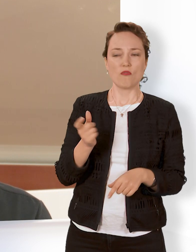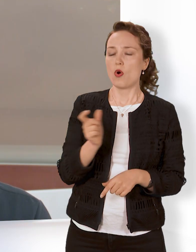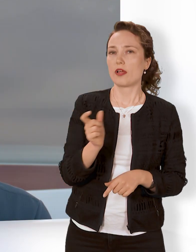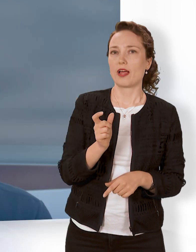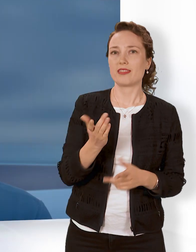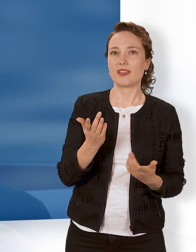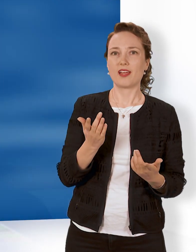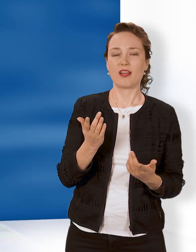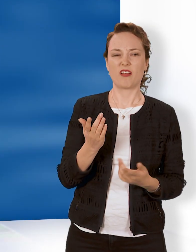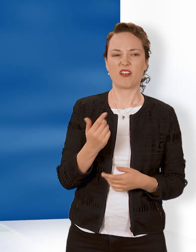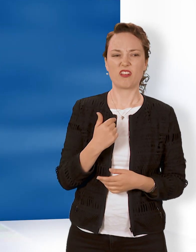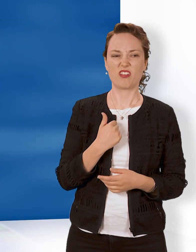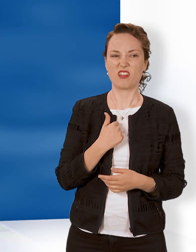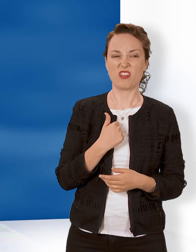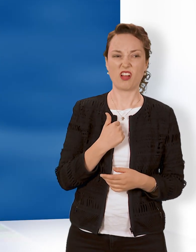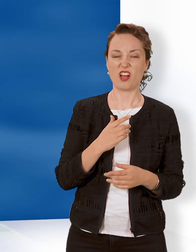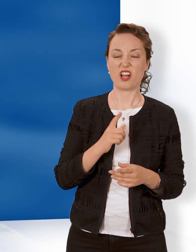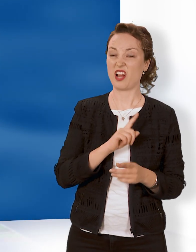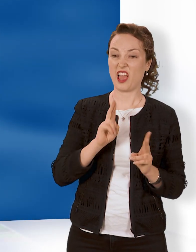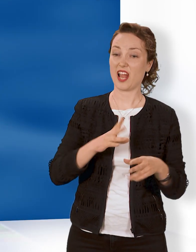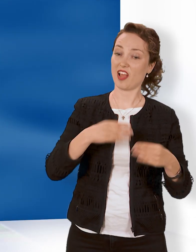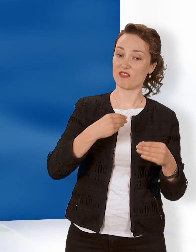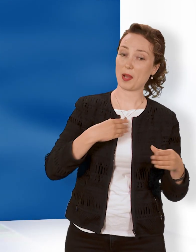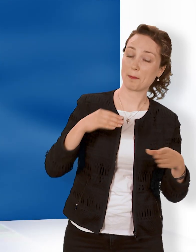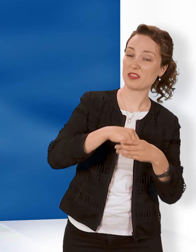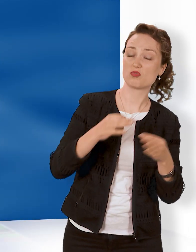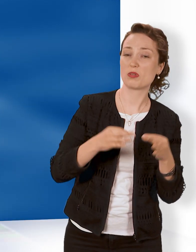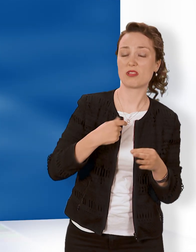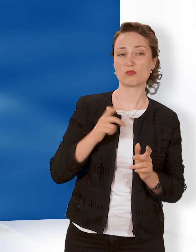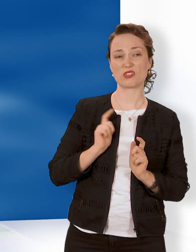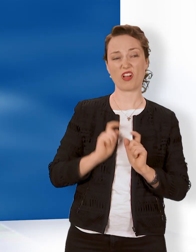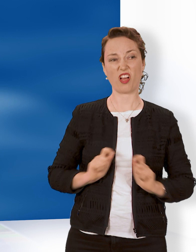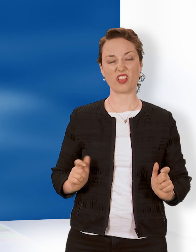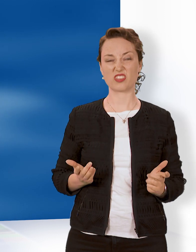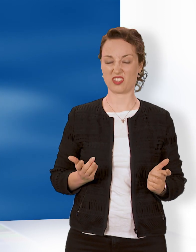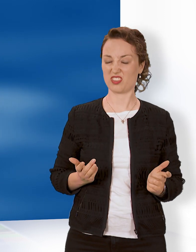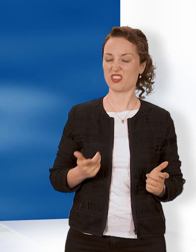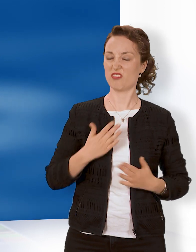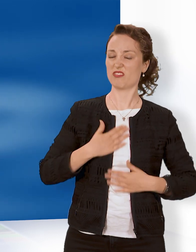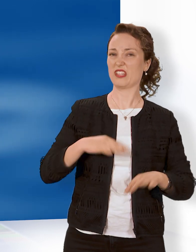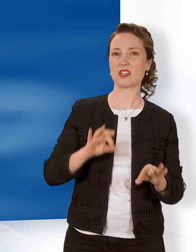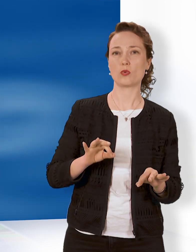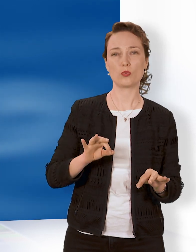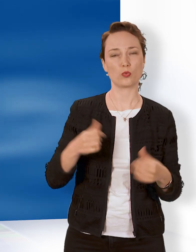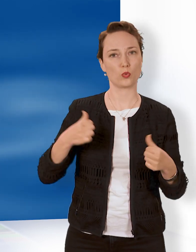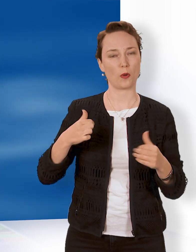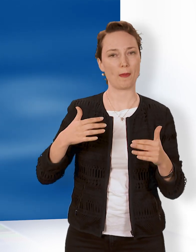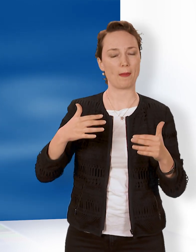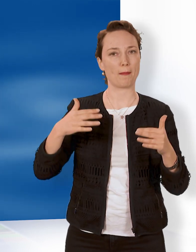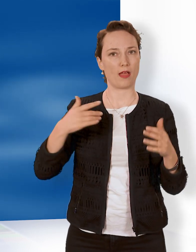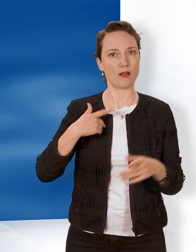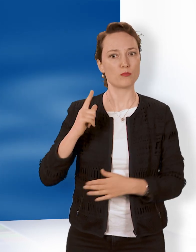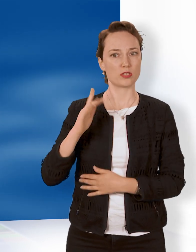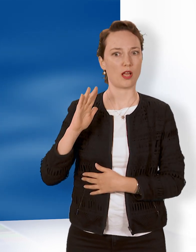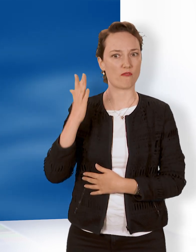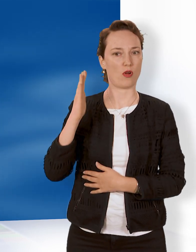nicht von Anfang an gespielt hat. Man fühlt sich einfach nicht gut. Und das macht den Druck immer größer. Ich will Erfolg haben, damit